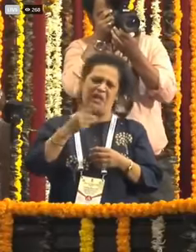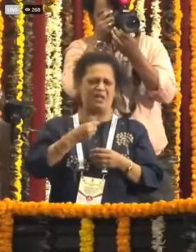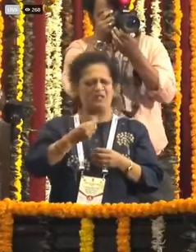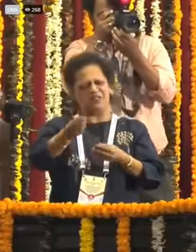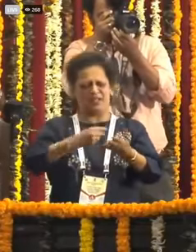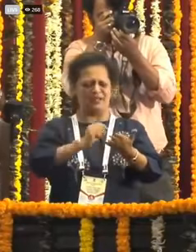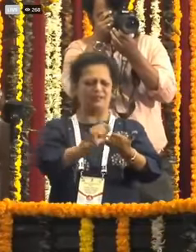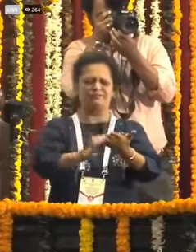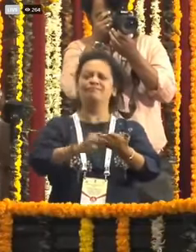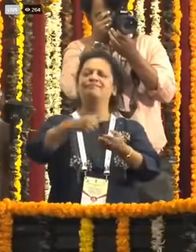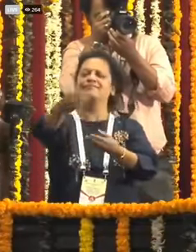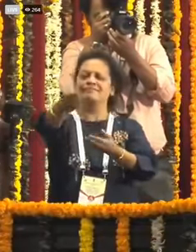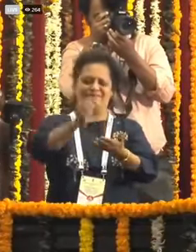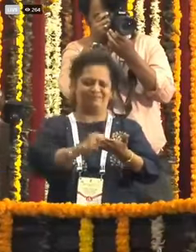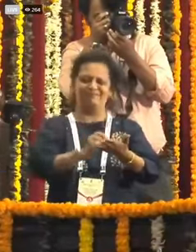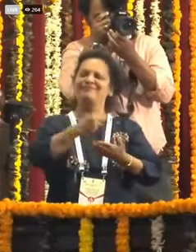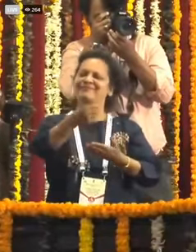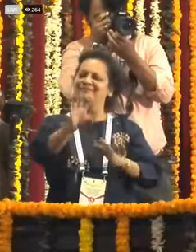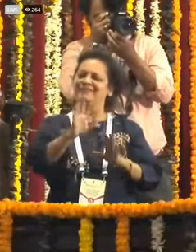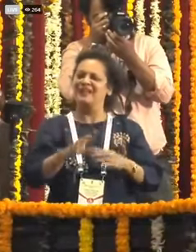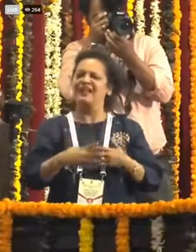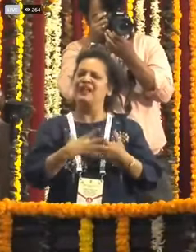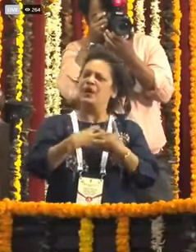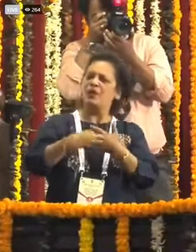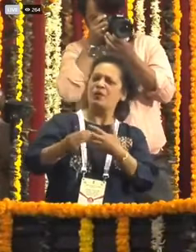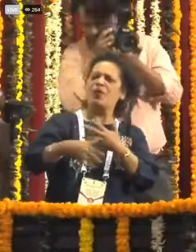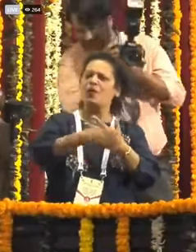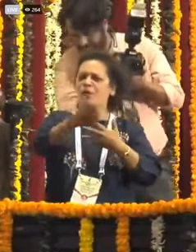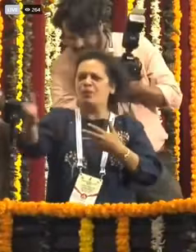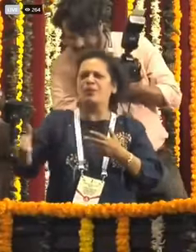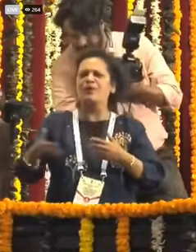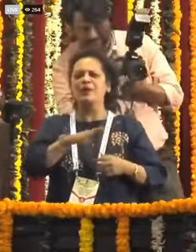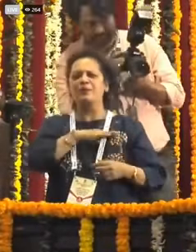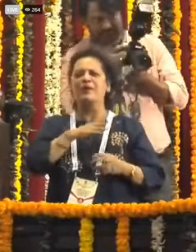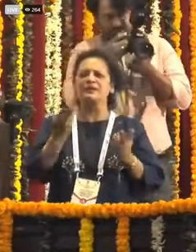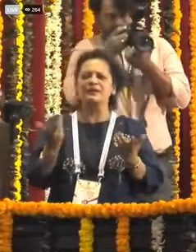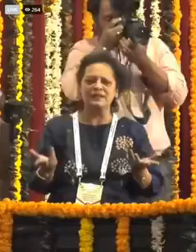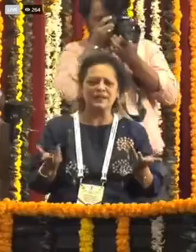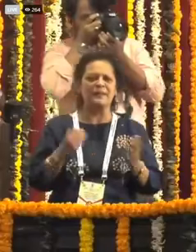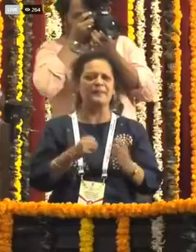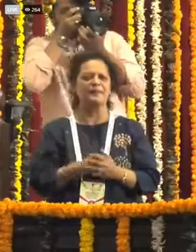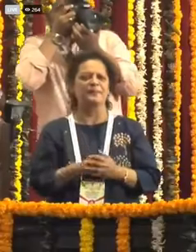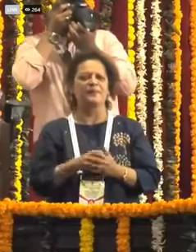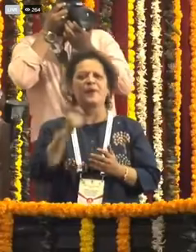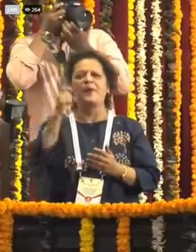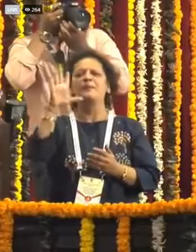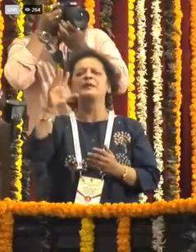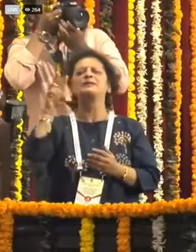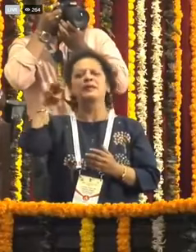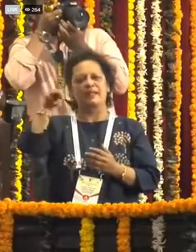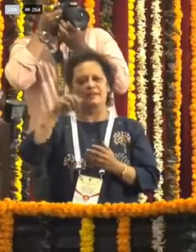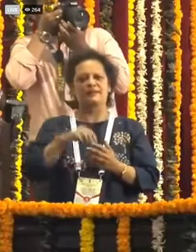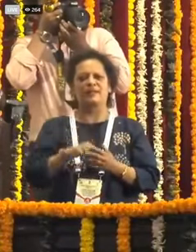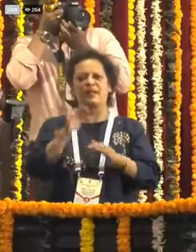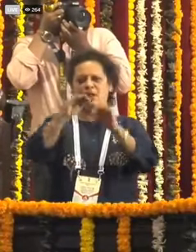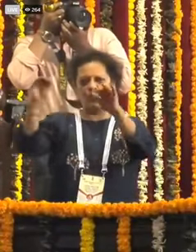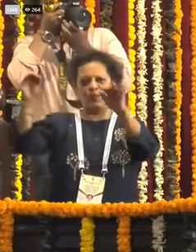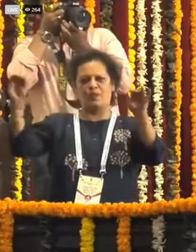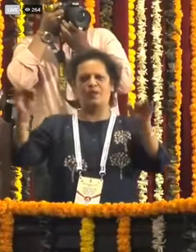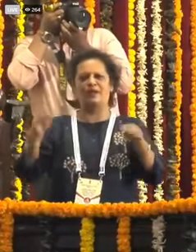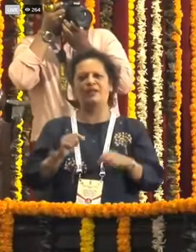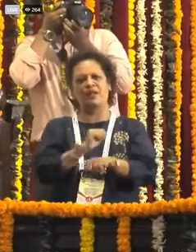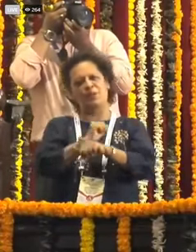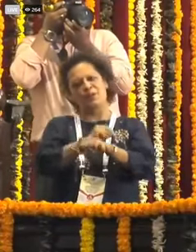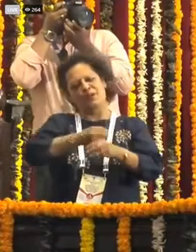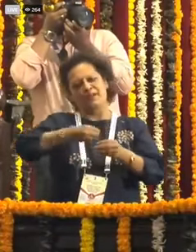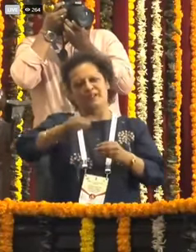देशामध्ये. आणि त्याचं अनुकरण देखील आपण या राज्याने आपण केलं 75,000 लोकांना नोकऱ्या देण्याचा